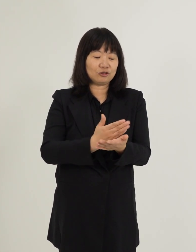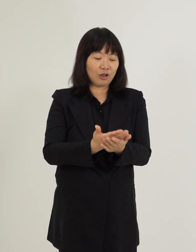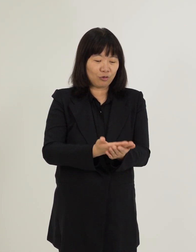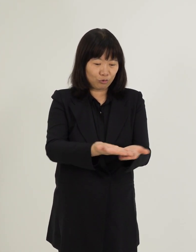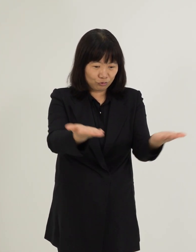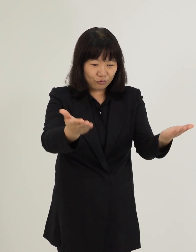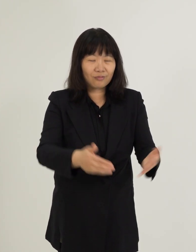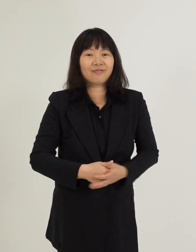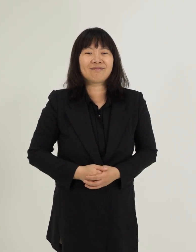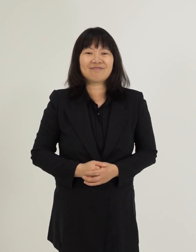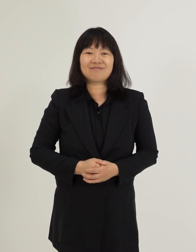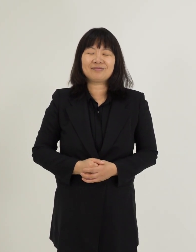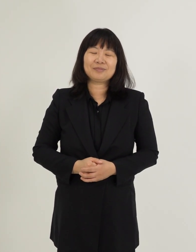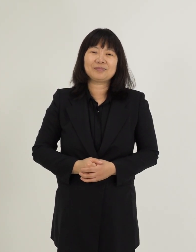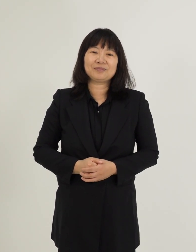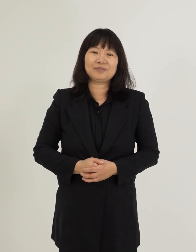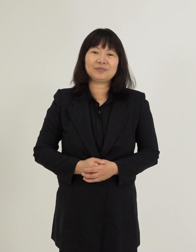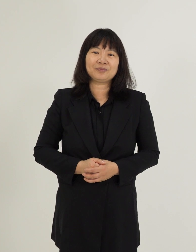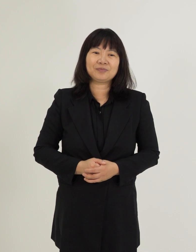나눠주고.